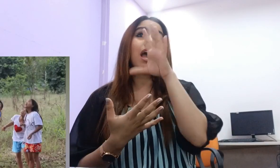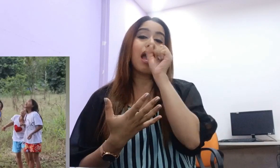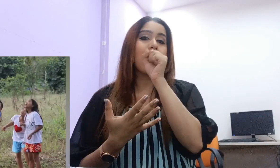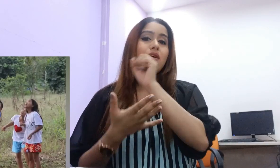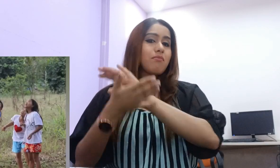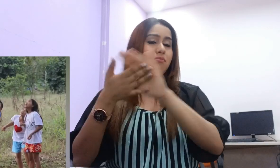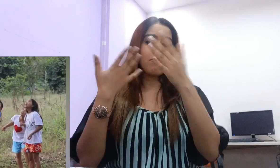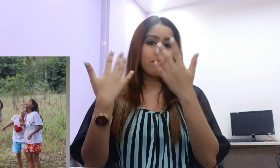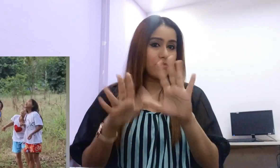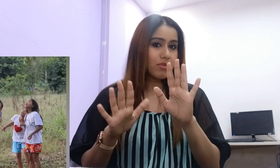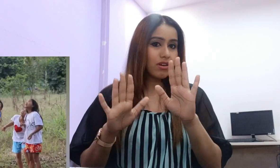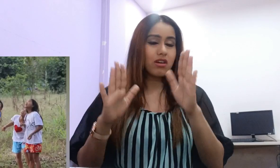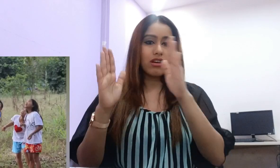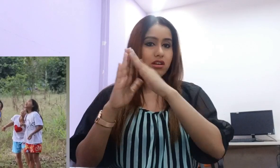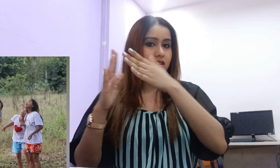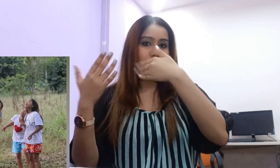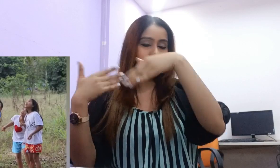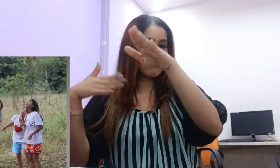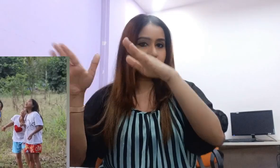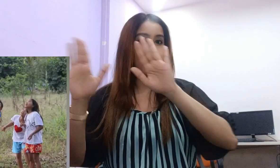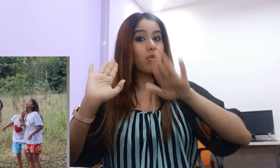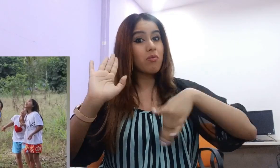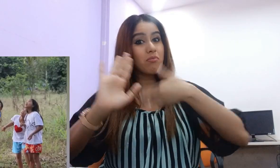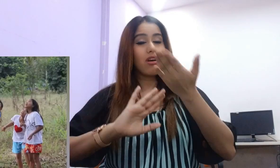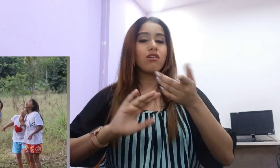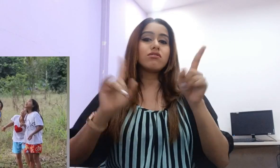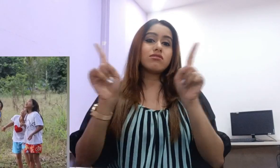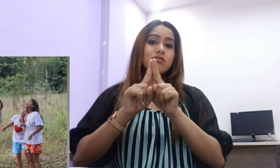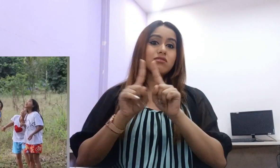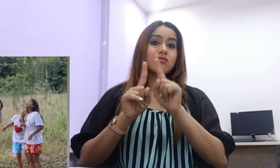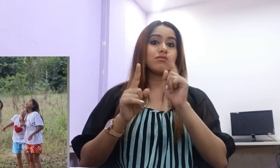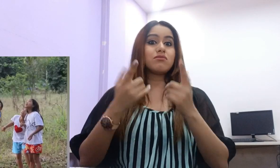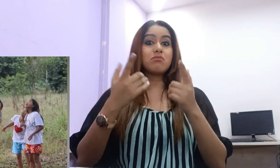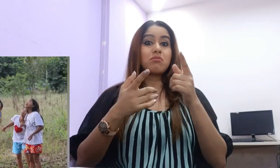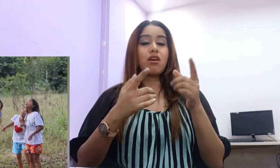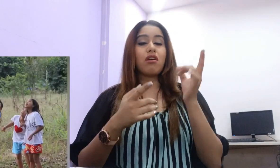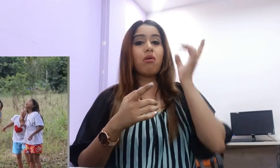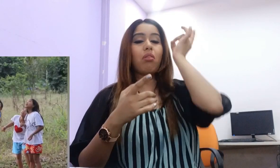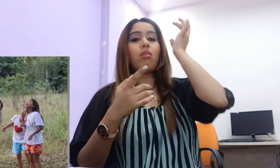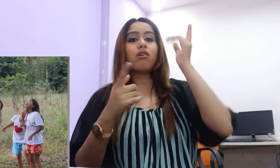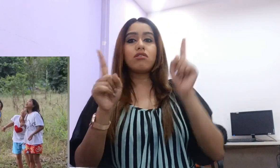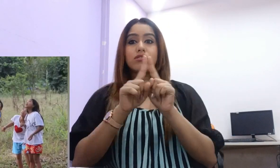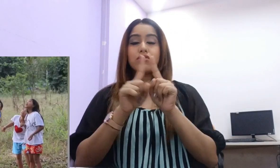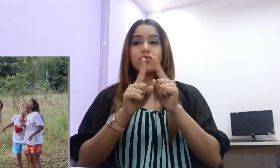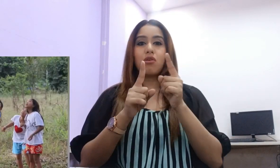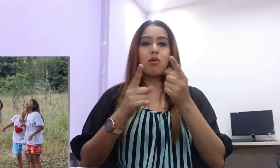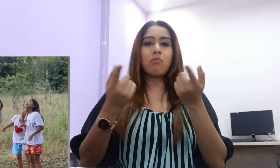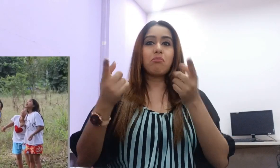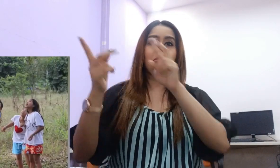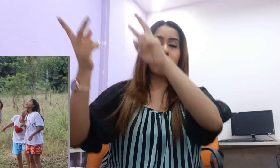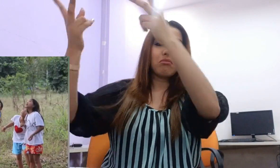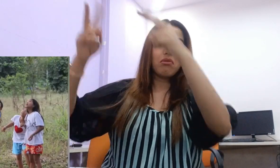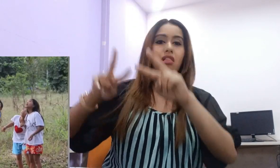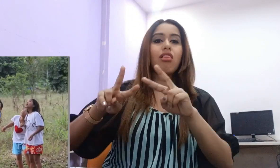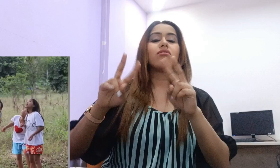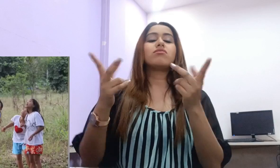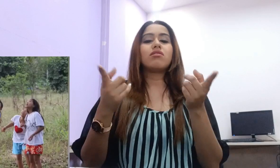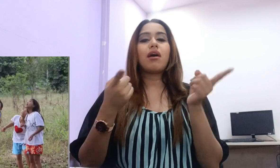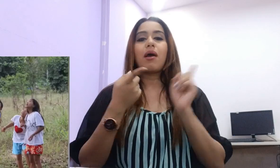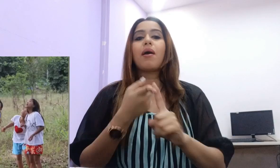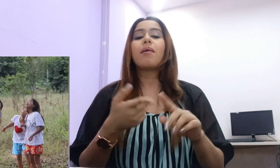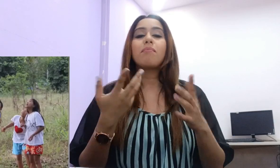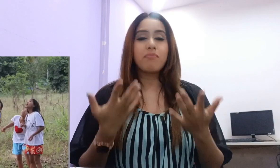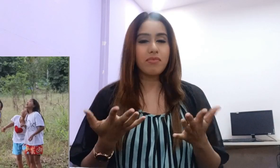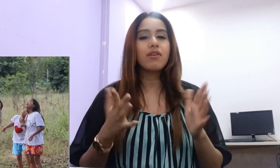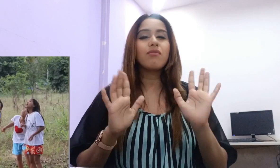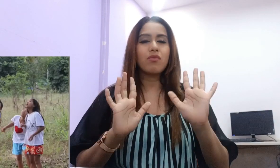आए हुए हैं और बच्चे आम लेने के लिए आए होंगे बड़े प्यार से, तो वो आम ले लें, चले जाएं अपने अपने घर में, उसके बाद हम उतरेंगे, वरना